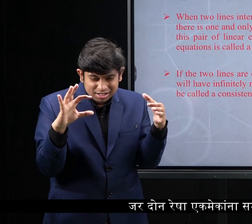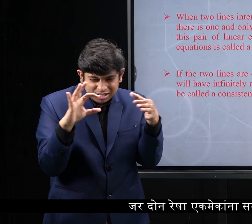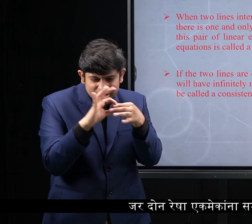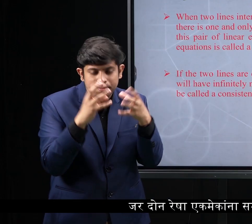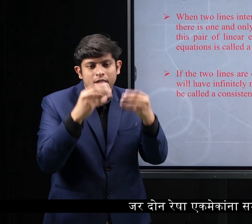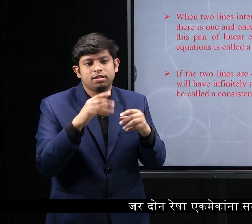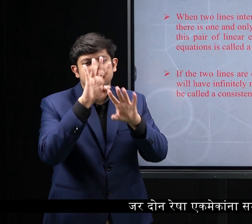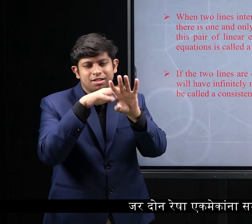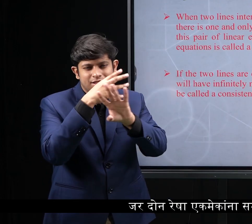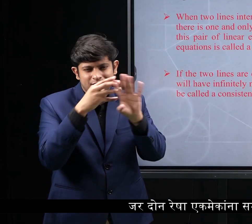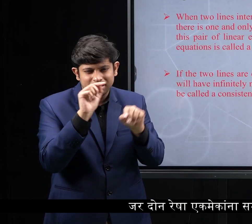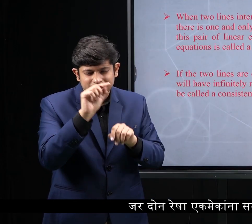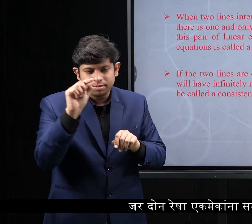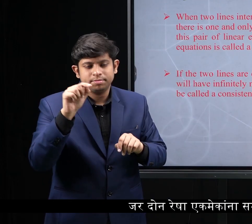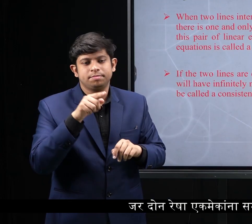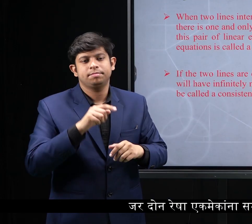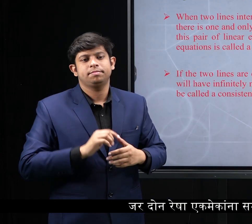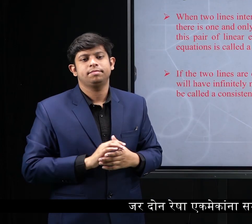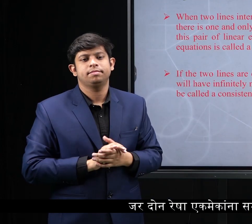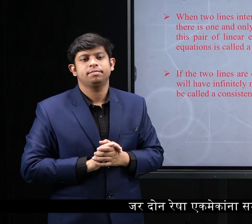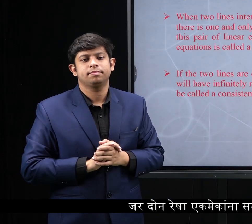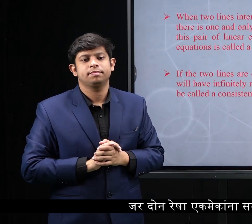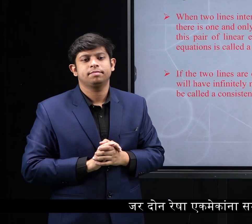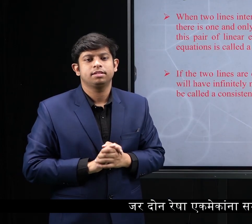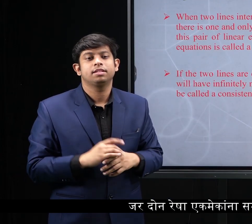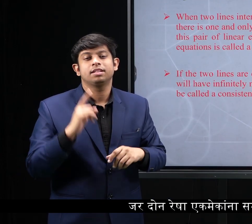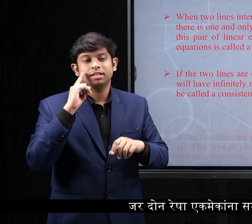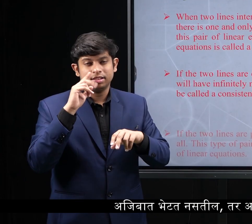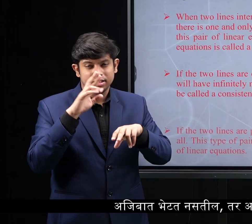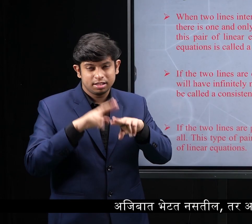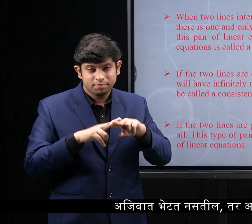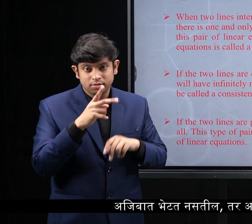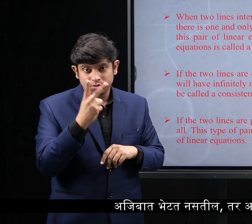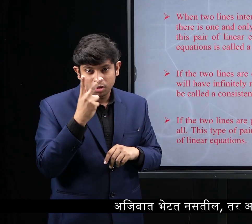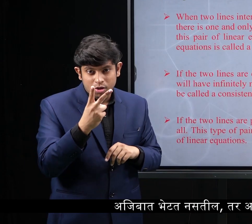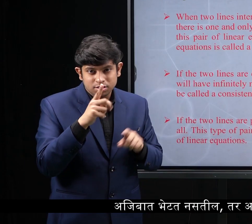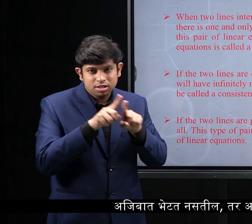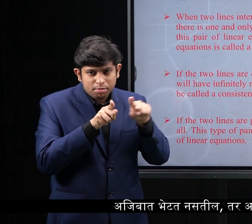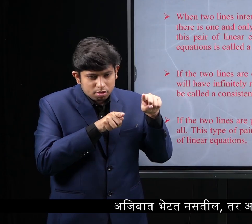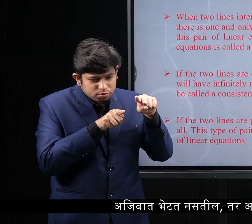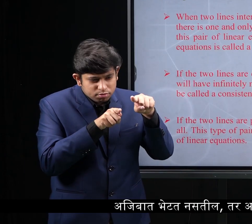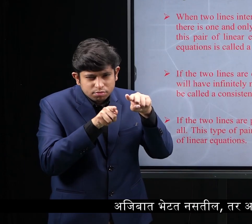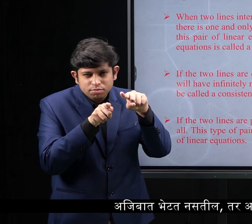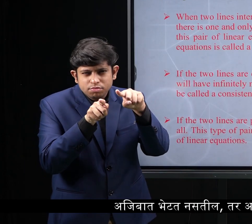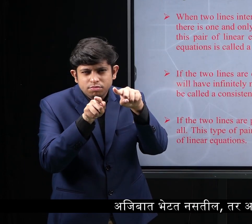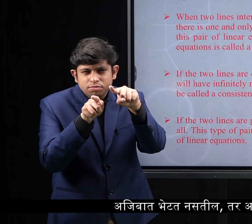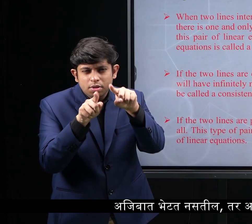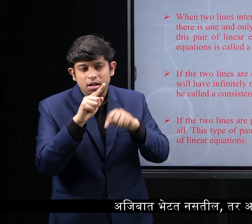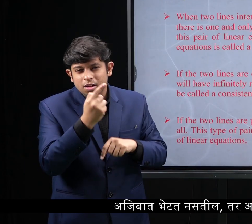जर दोन रेषा एकमेकांवर समांतर असतील म्हणजे त्या अजिबात भेटत नसतील तर आपण असे म्हणू शकतो की